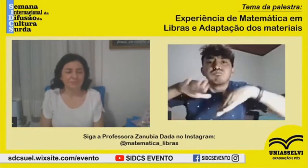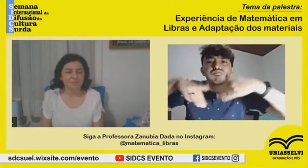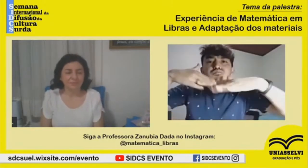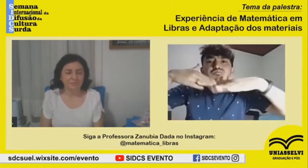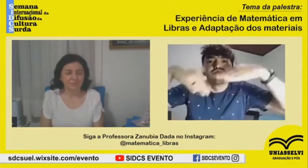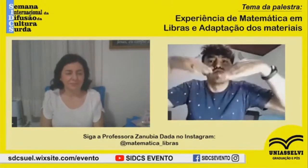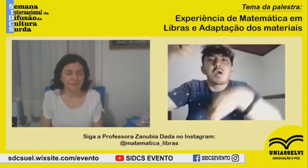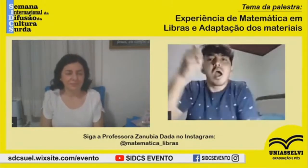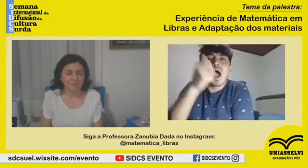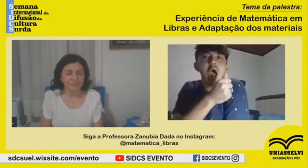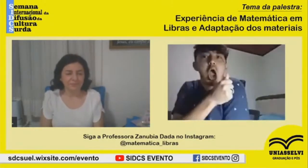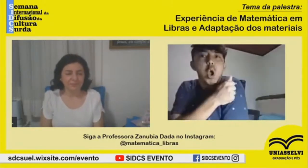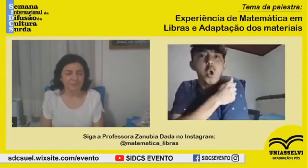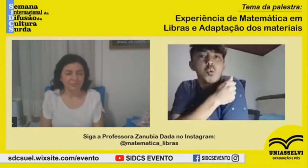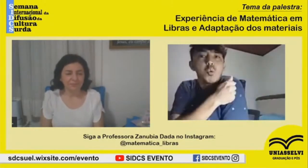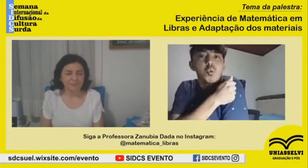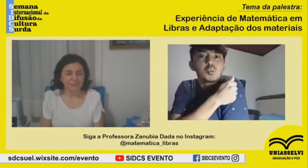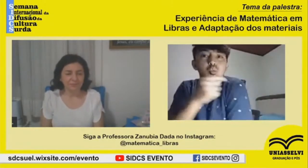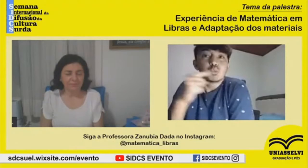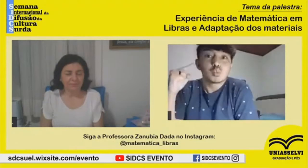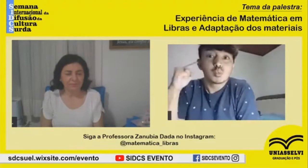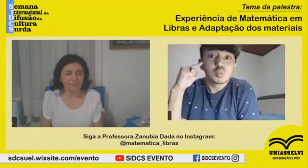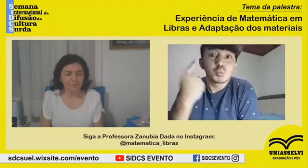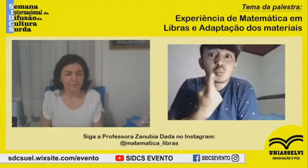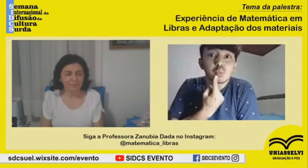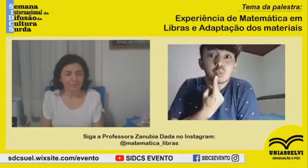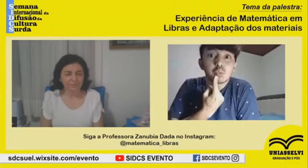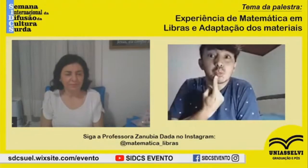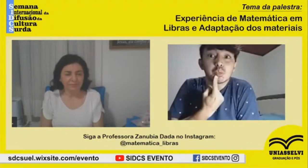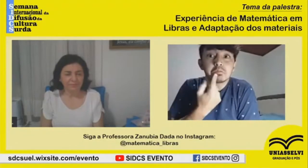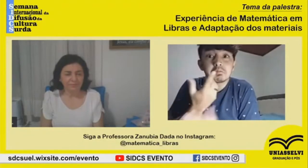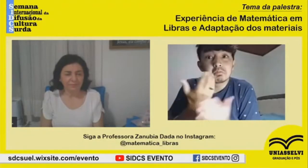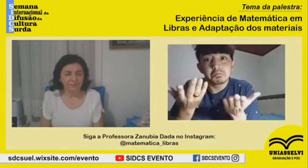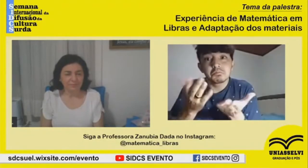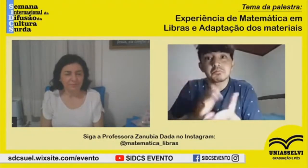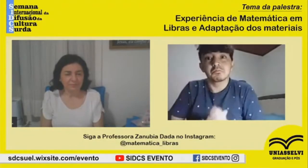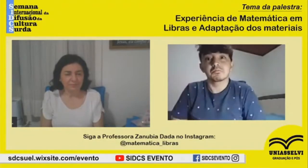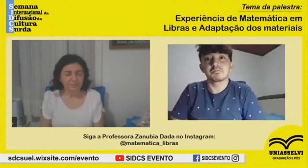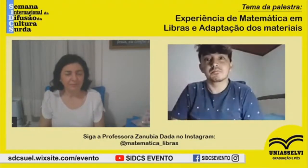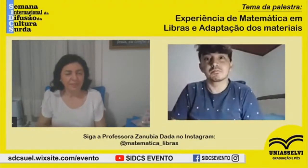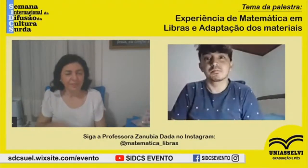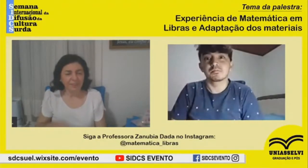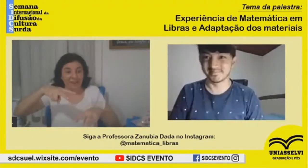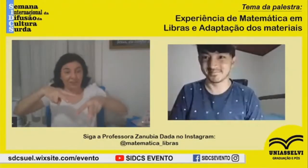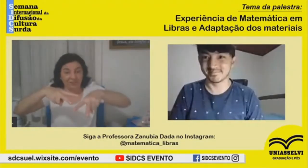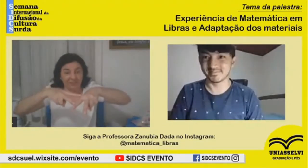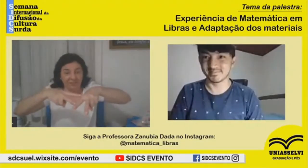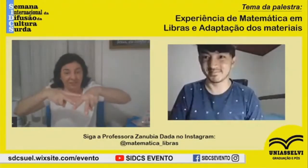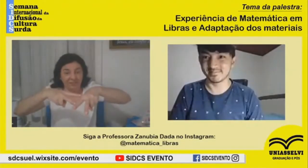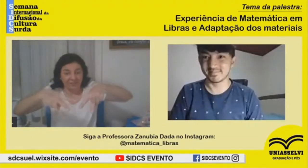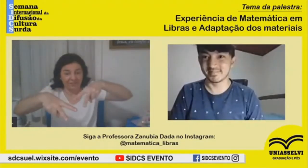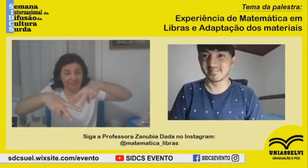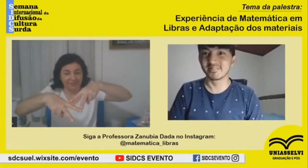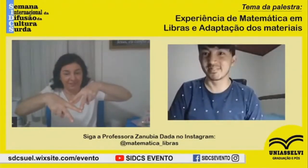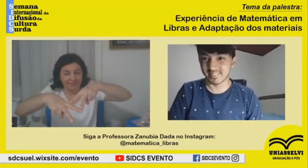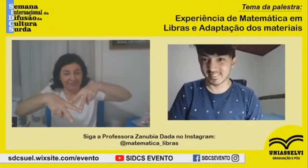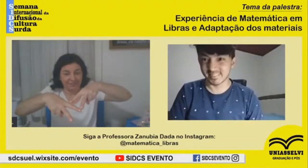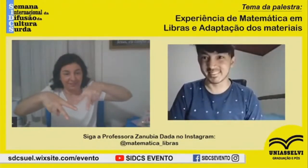negativos. Ele auxilia na evolução dos alunos surdos.